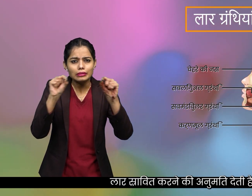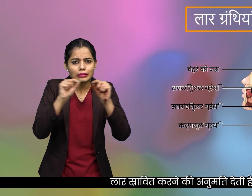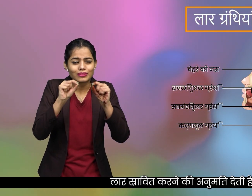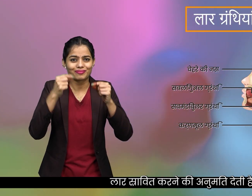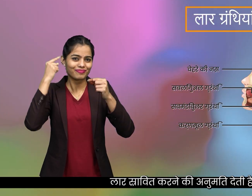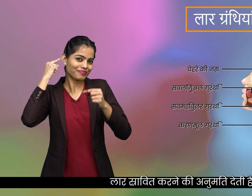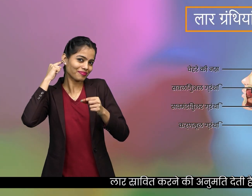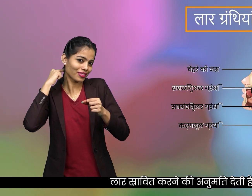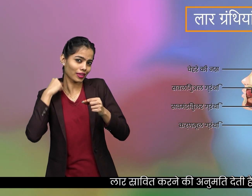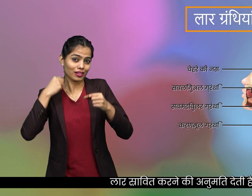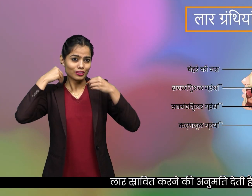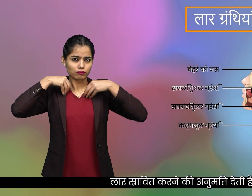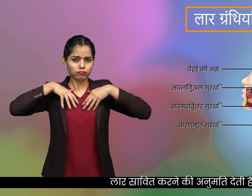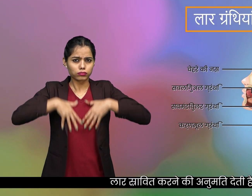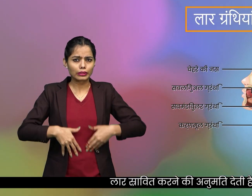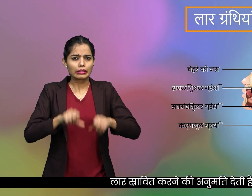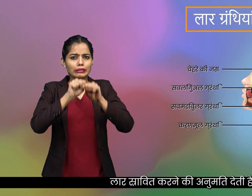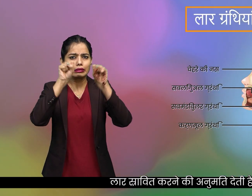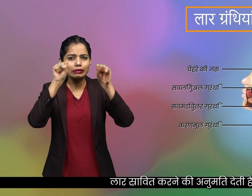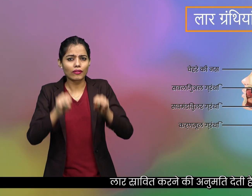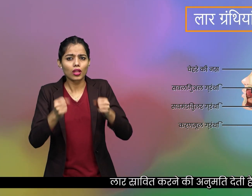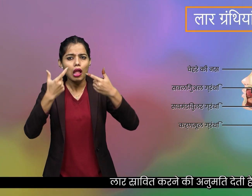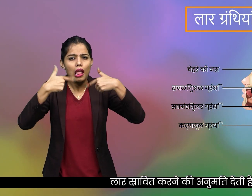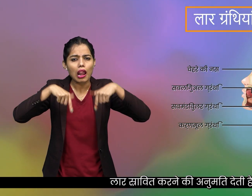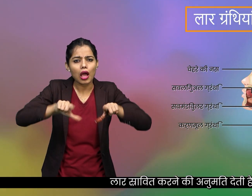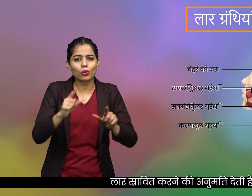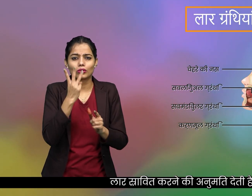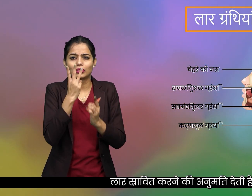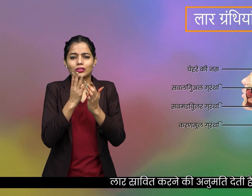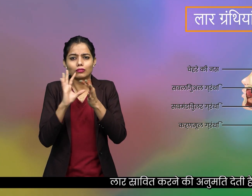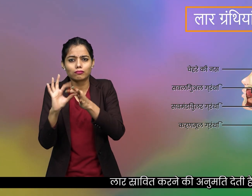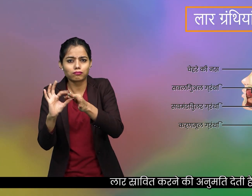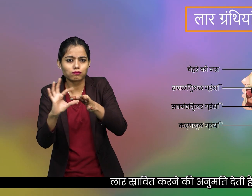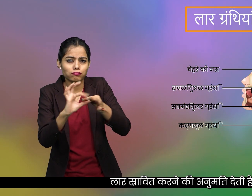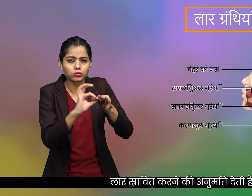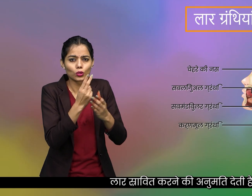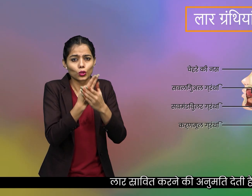को लार स्रावित करने की अनुमति देती है।